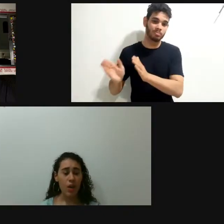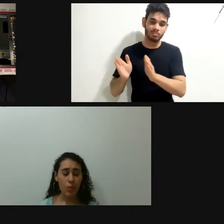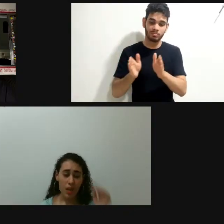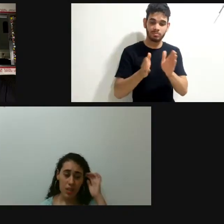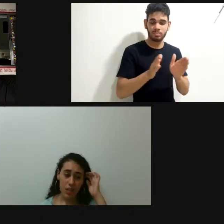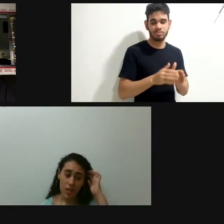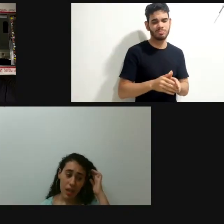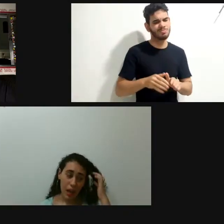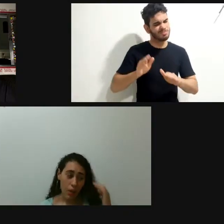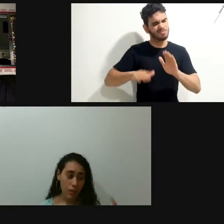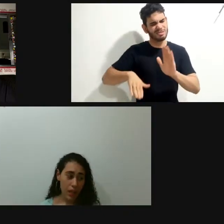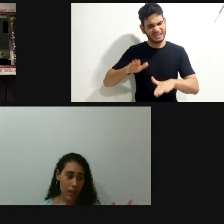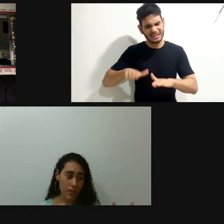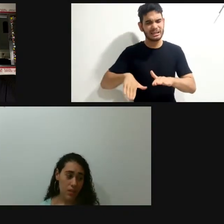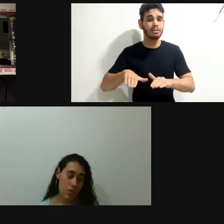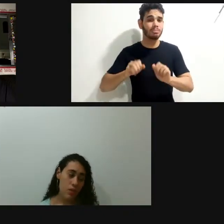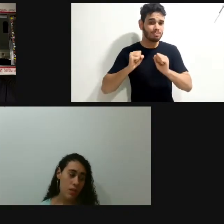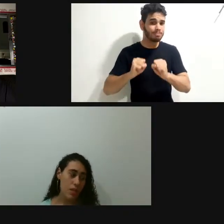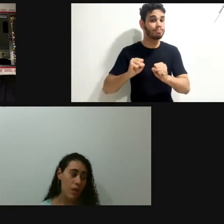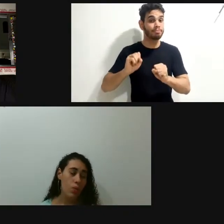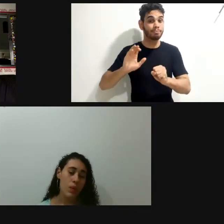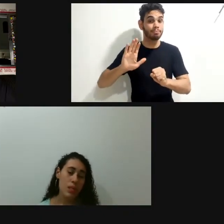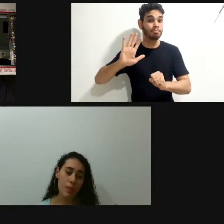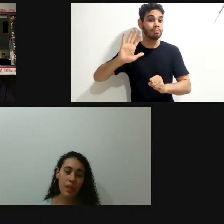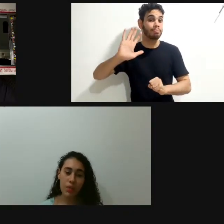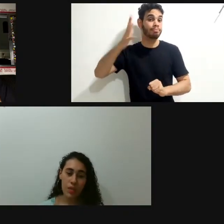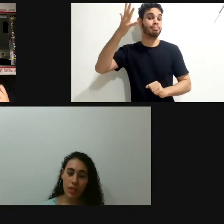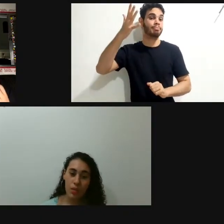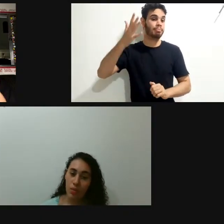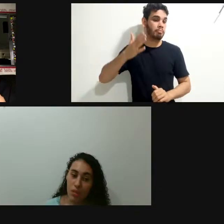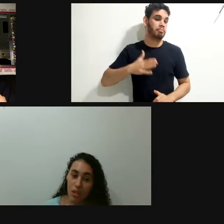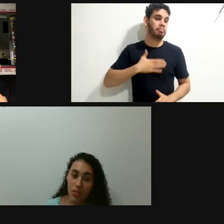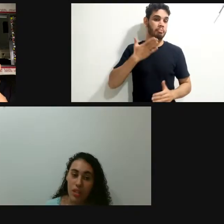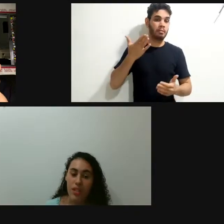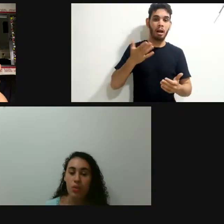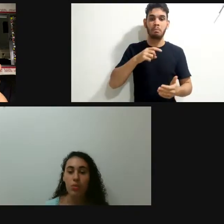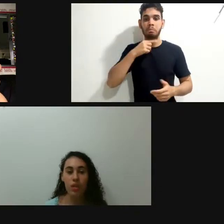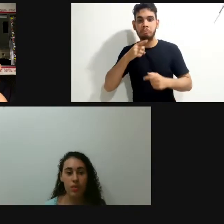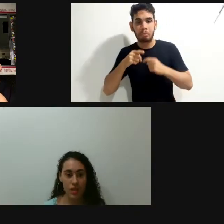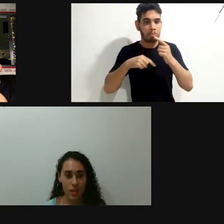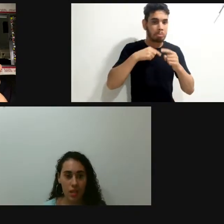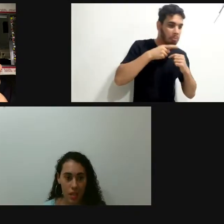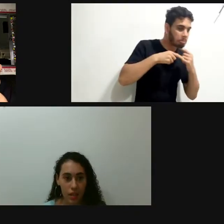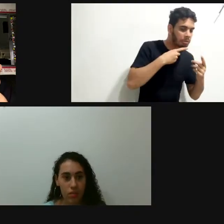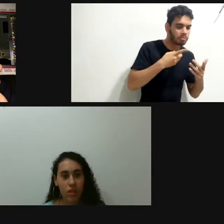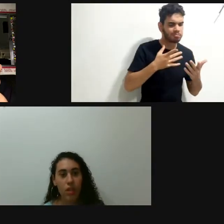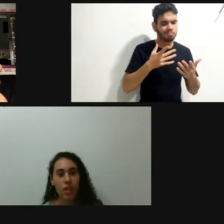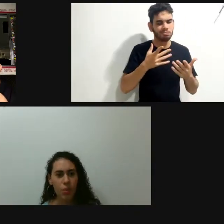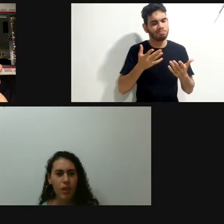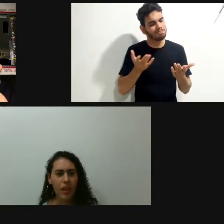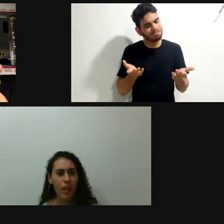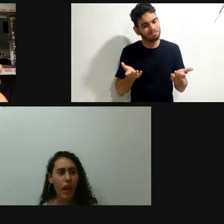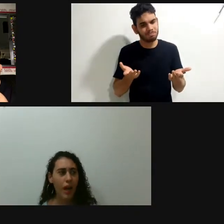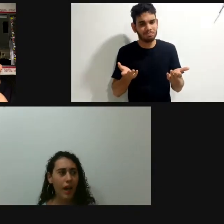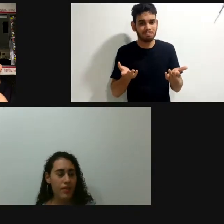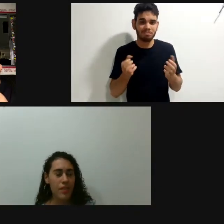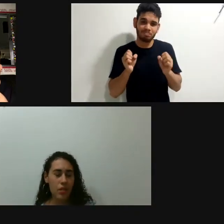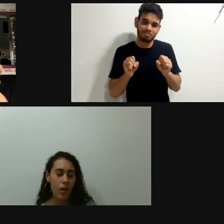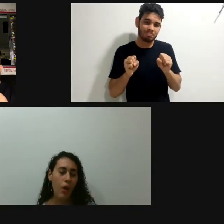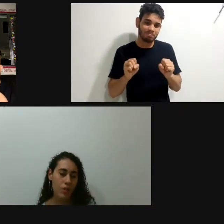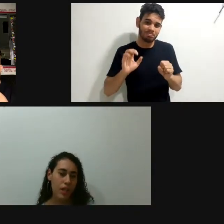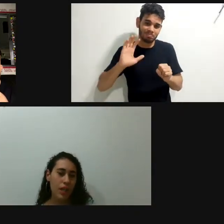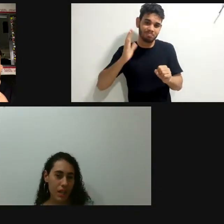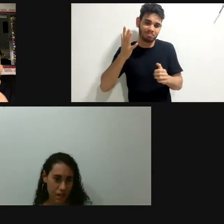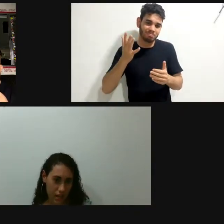vezes realmente acontece de você, em alguma semana, você não conseguir fazer tudo o que você queria. Porque às vezes